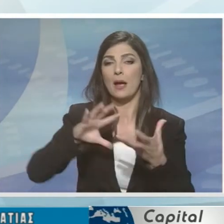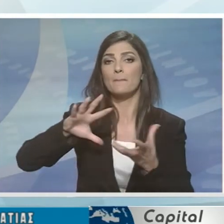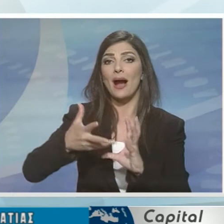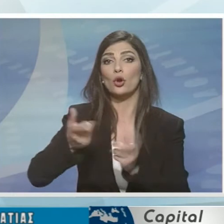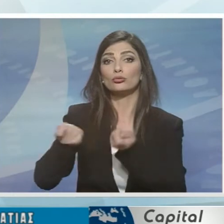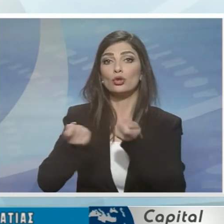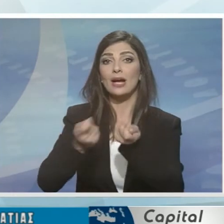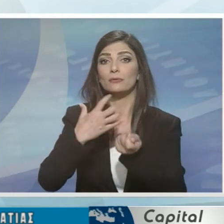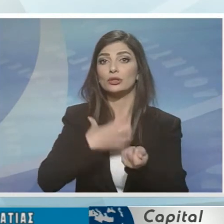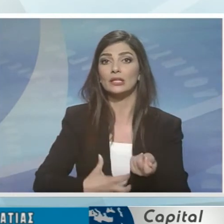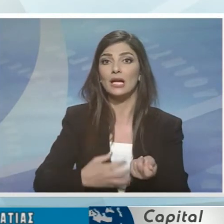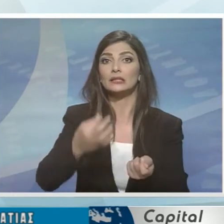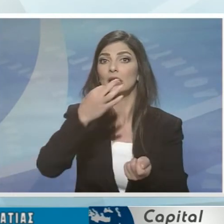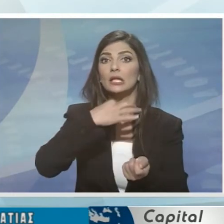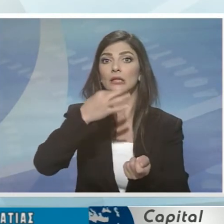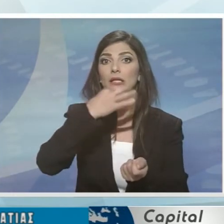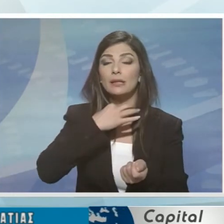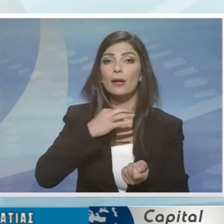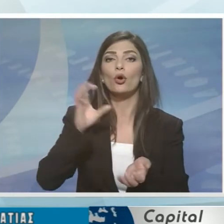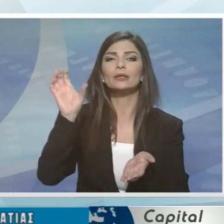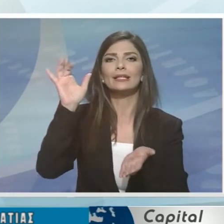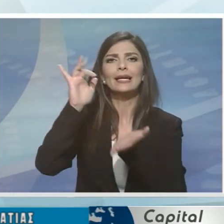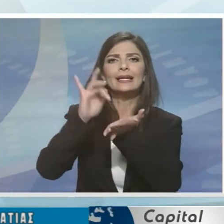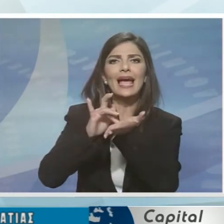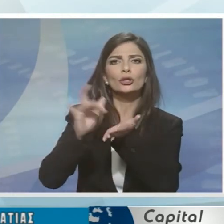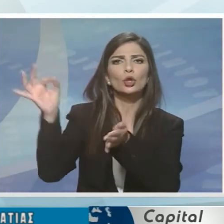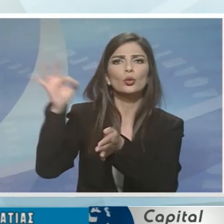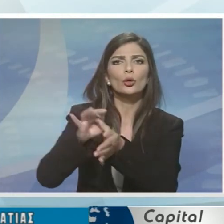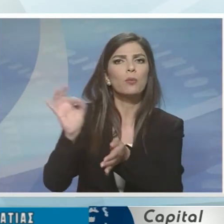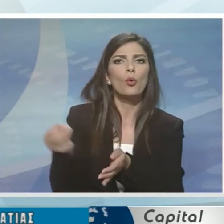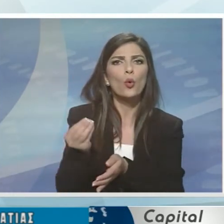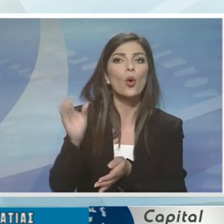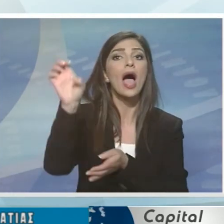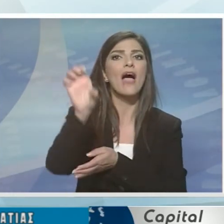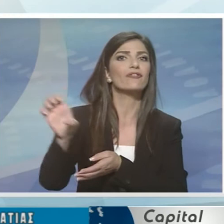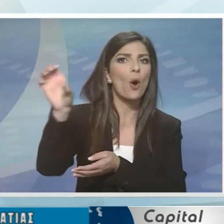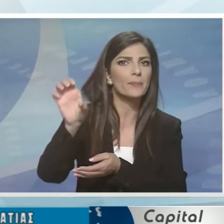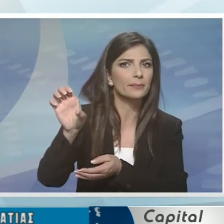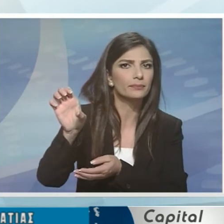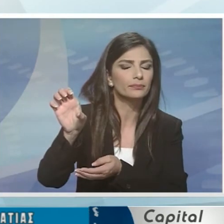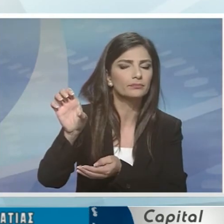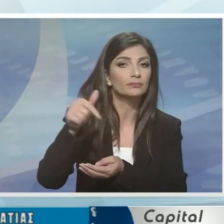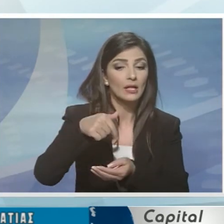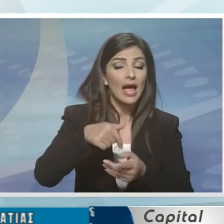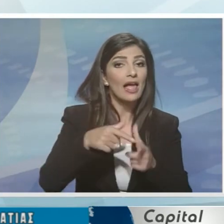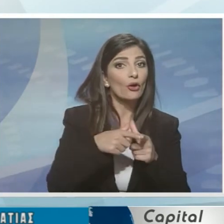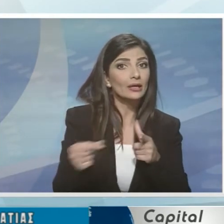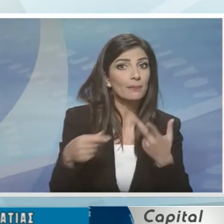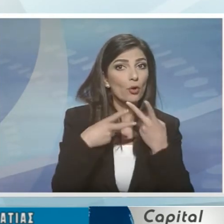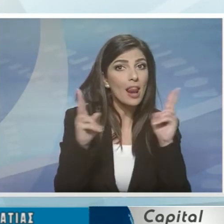Ευρώπη είναι το επίκεντρο της πανδημίας. Στην Κύπρο, στις ελεύθερες και κατεχόμενες